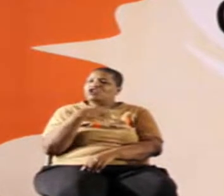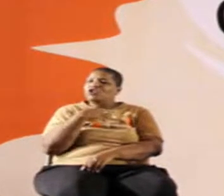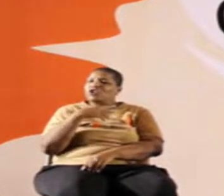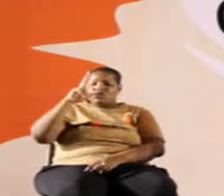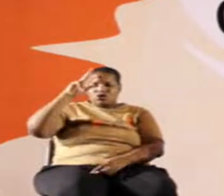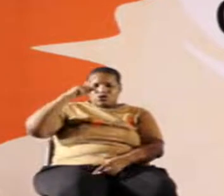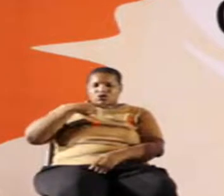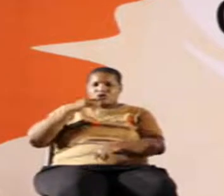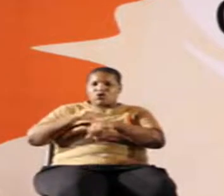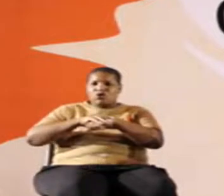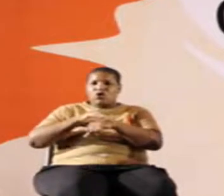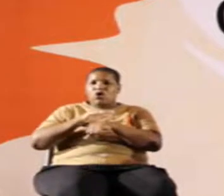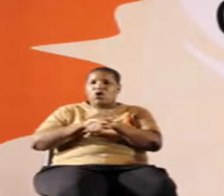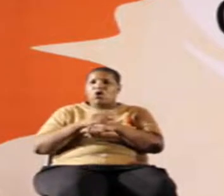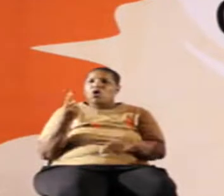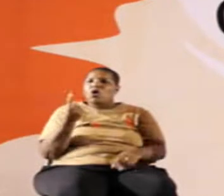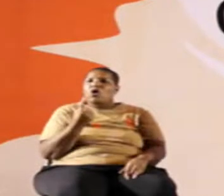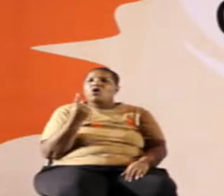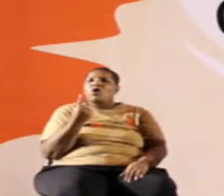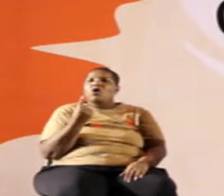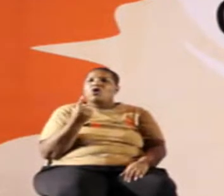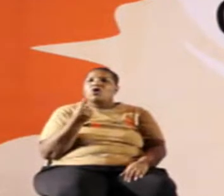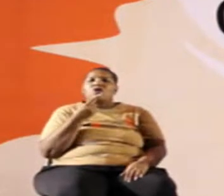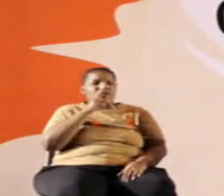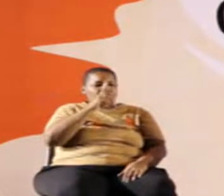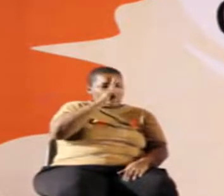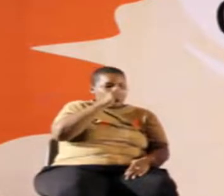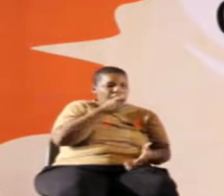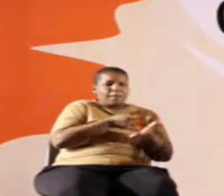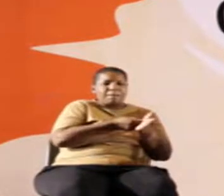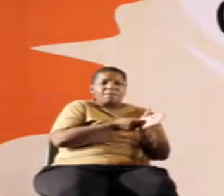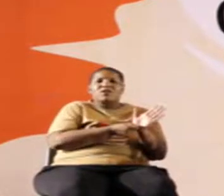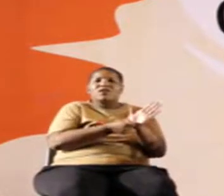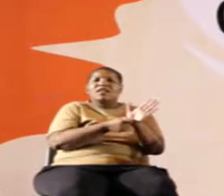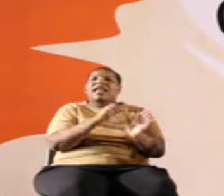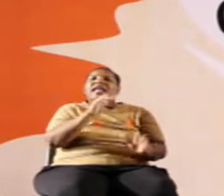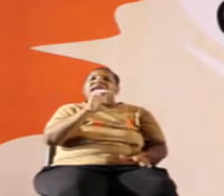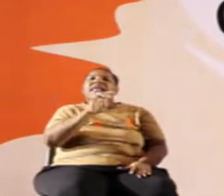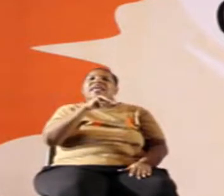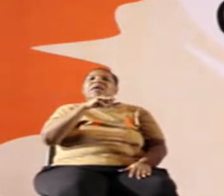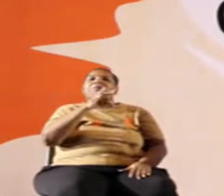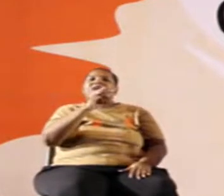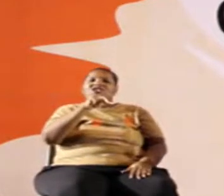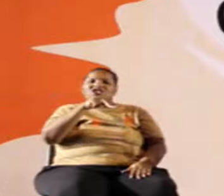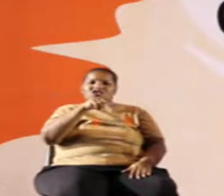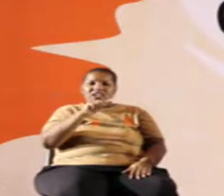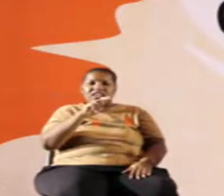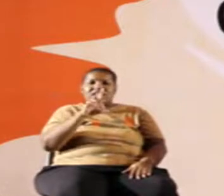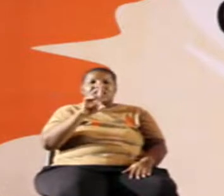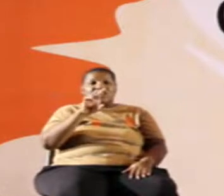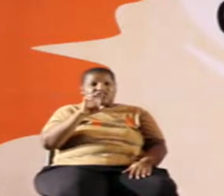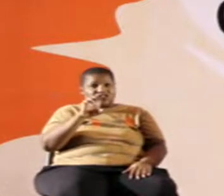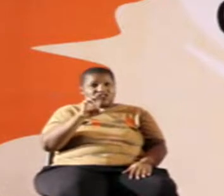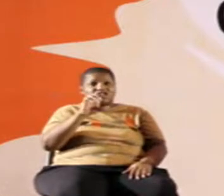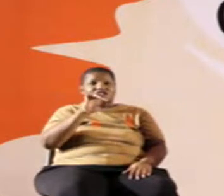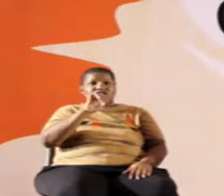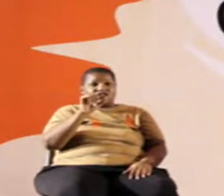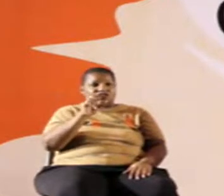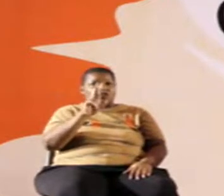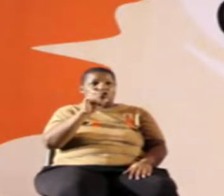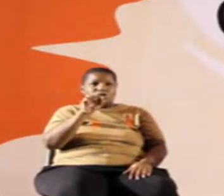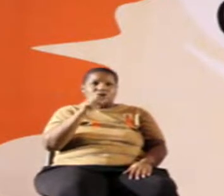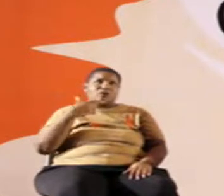só, impunha quem era Clementina de Jesus, porque é aquele tempo de LP,